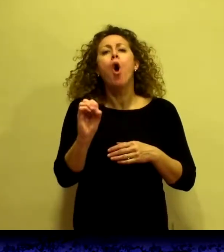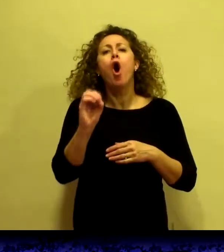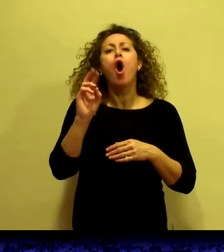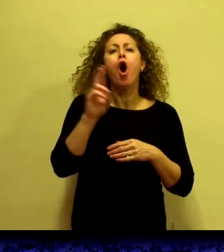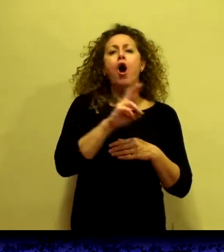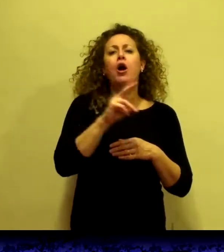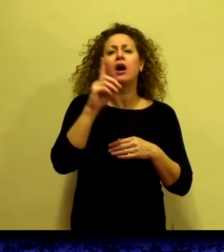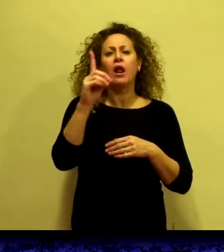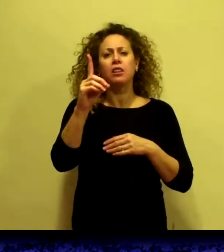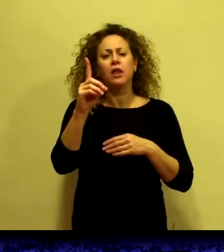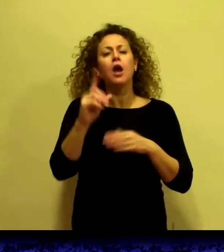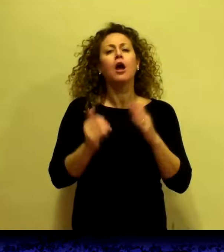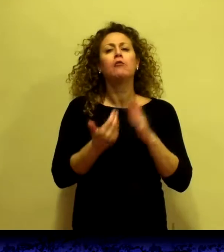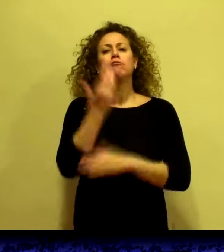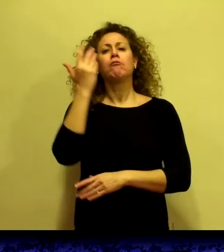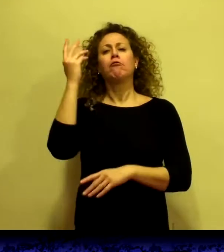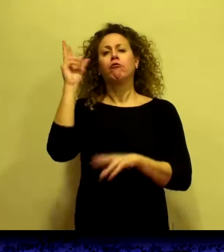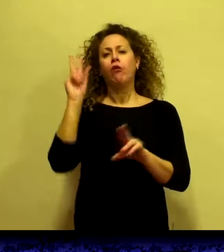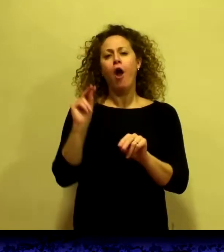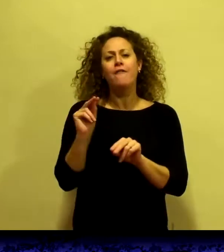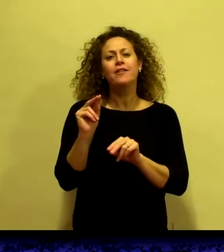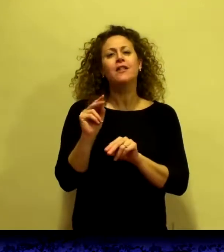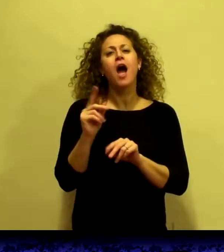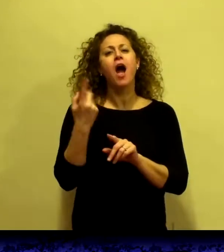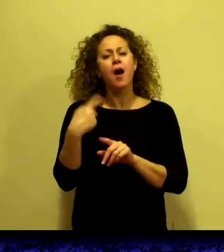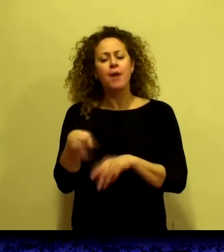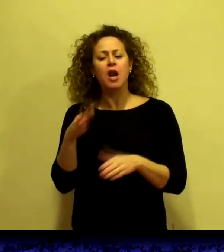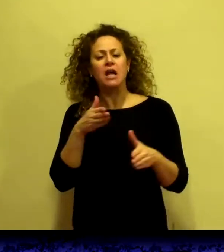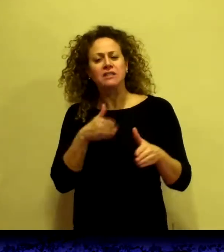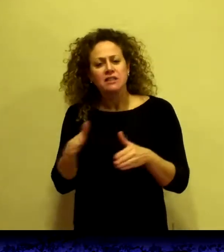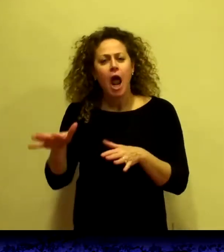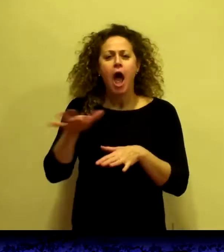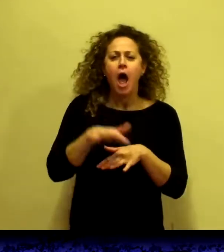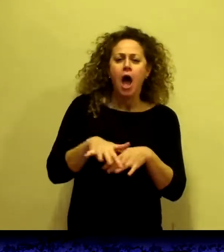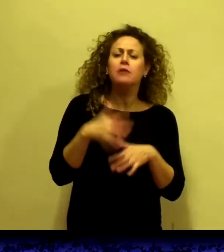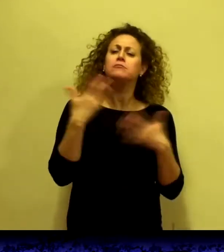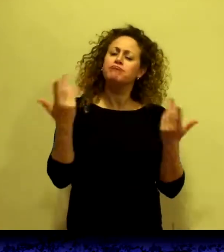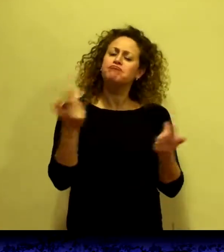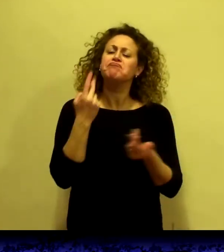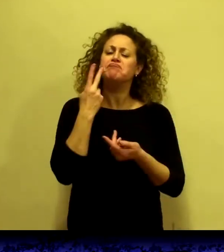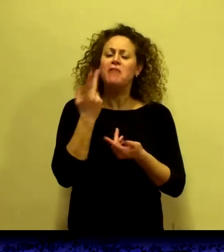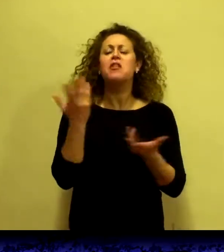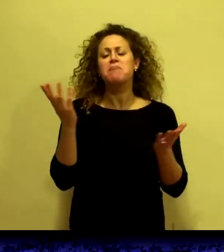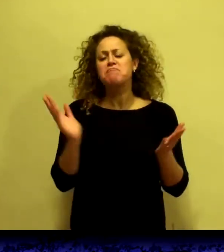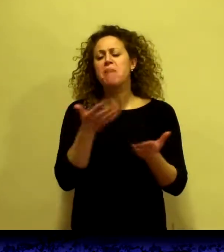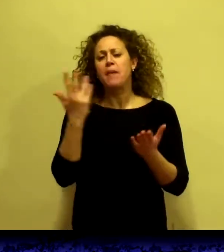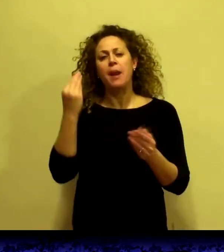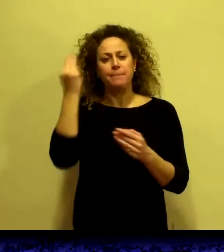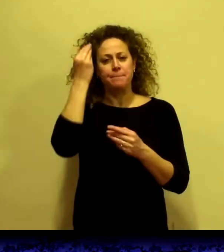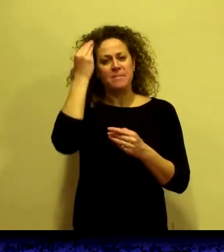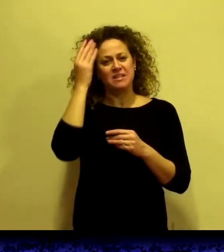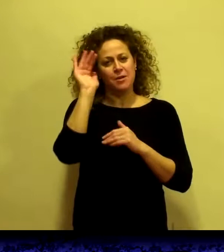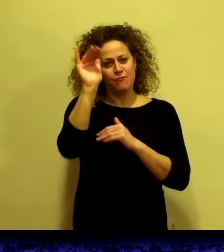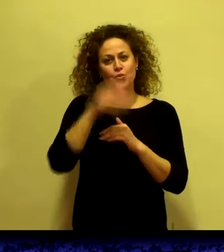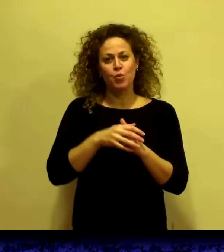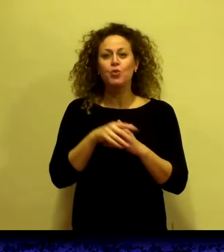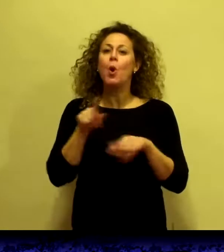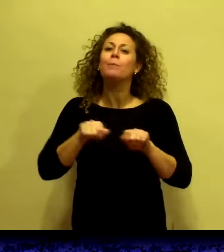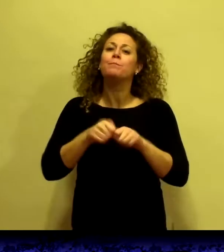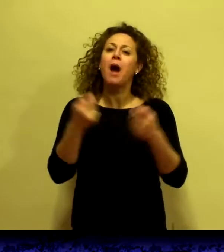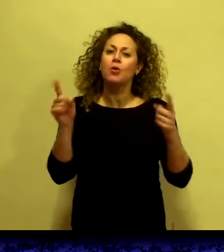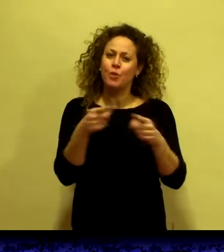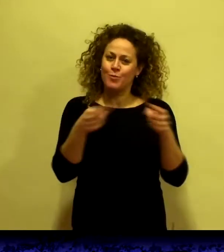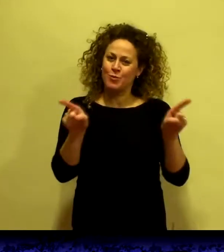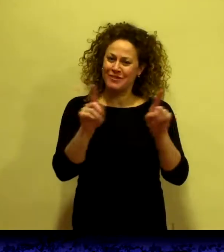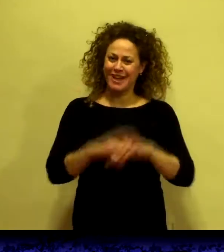sì. Comunque, non c'entra niente, però torna alla musica, vero? Con sì. Prince, un dio della